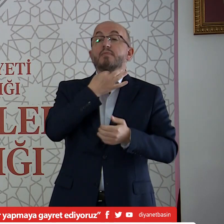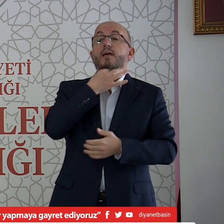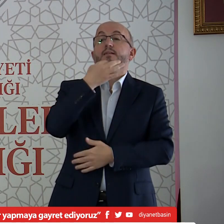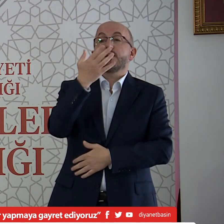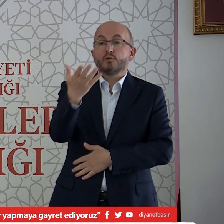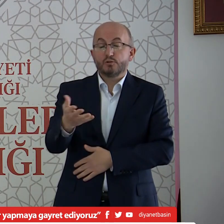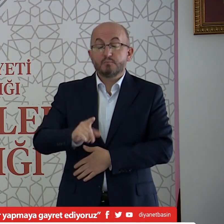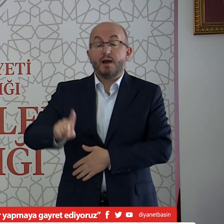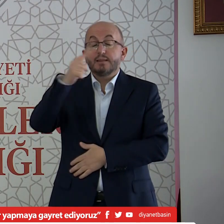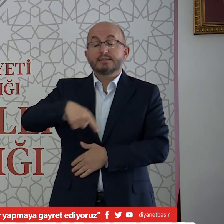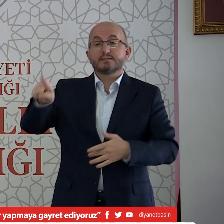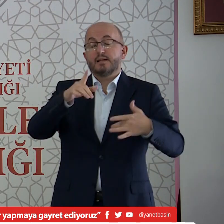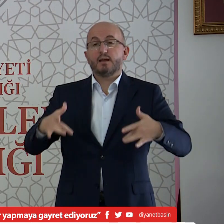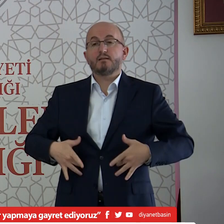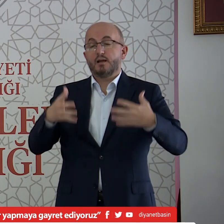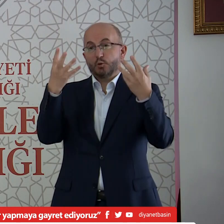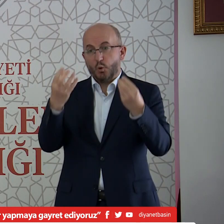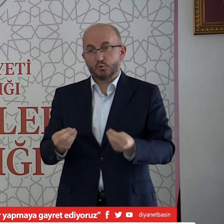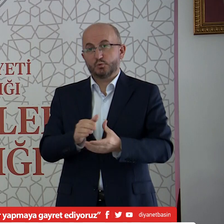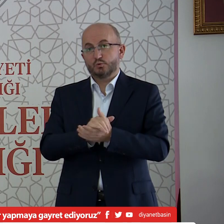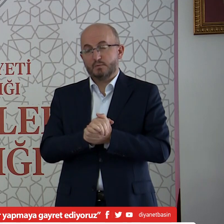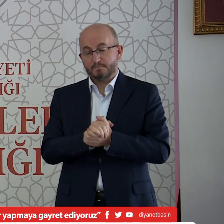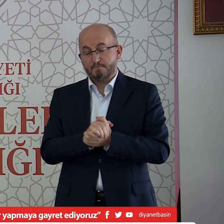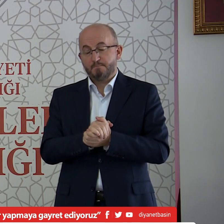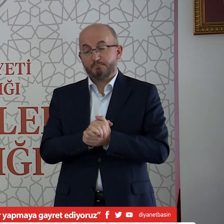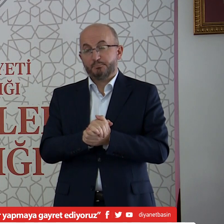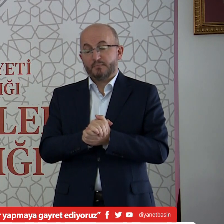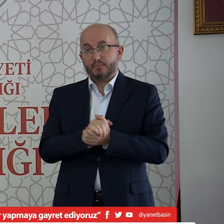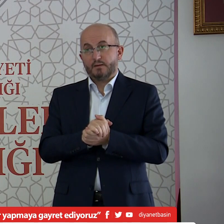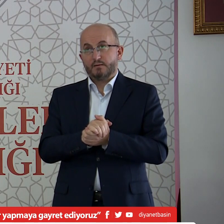ediyorum. Allah sizlerden razı olsun. Yani